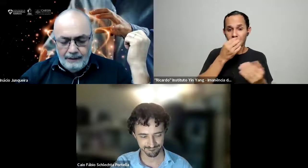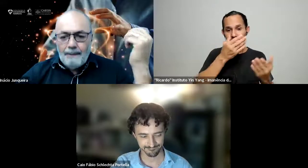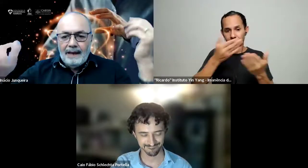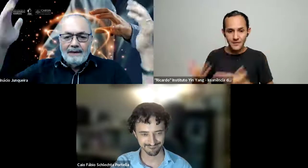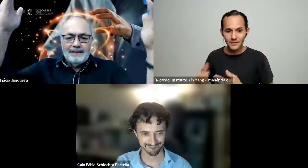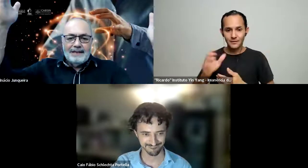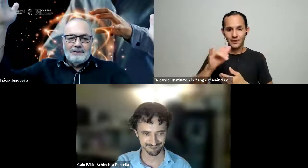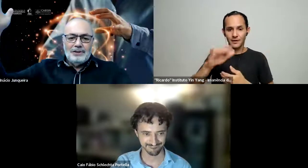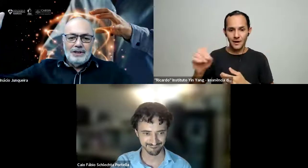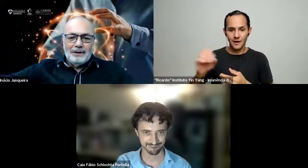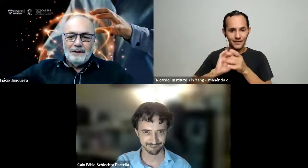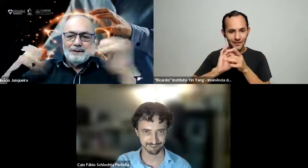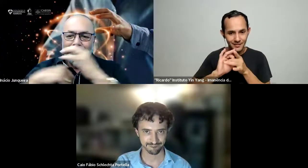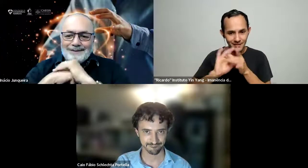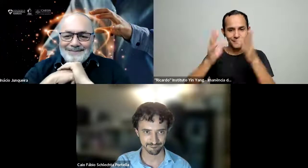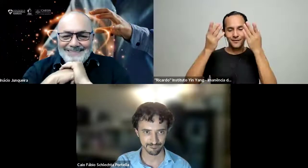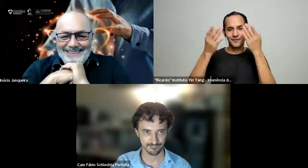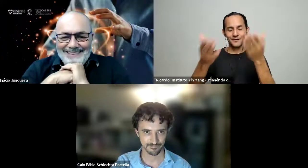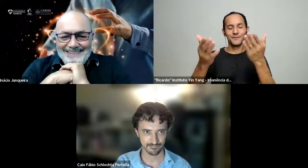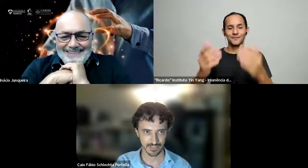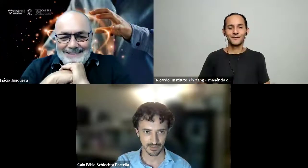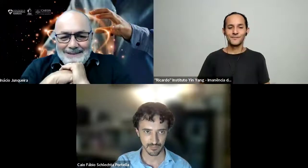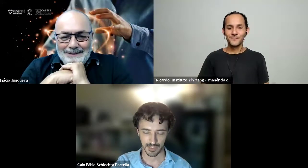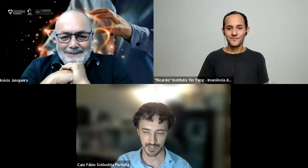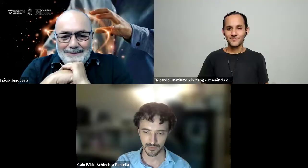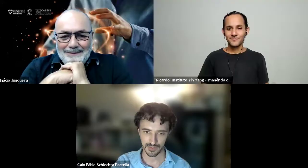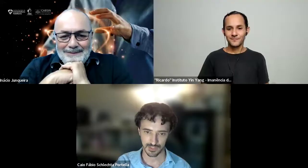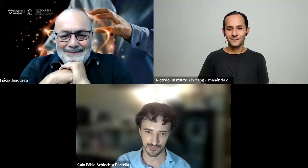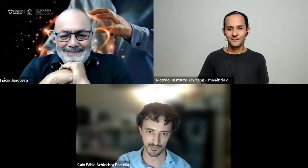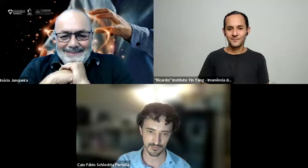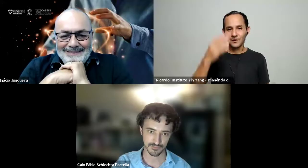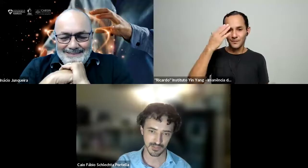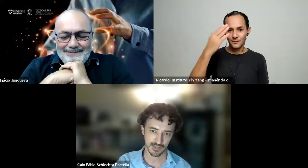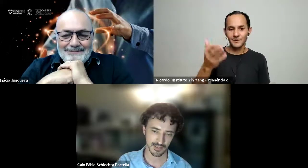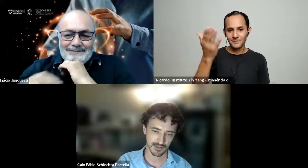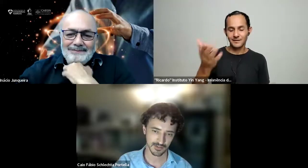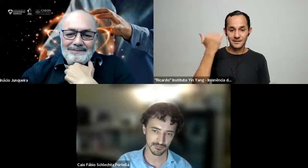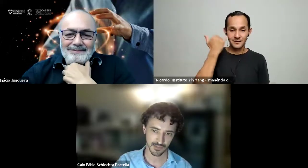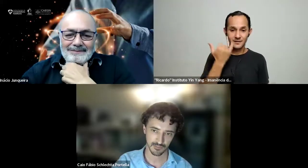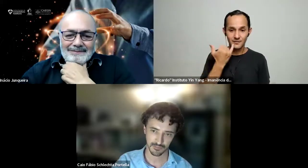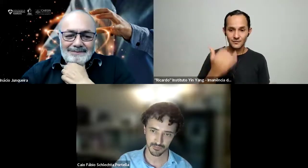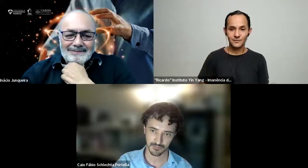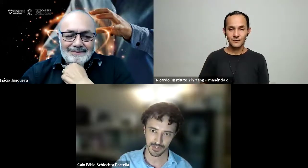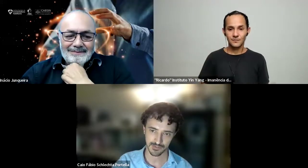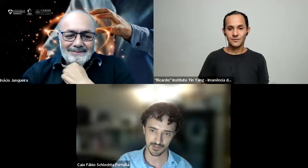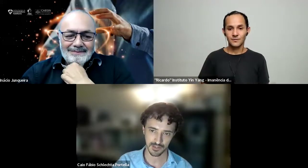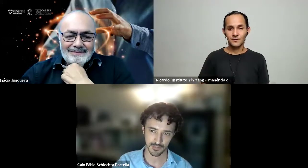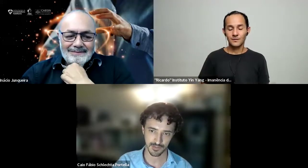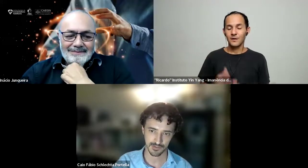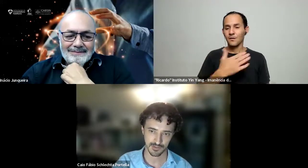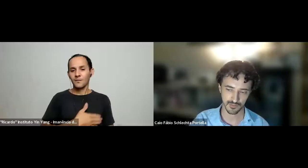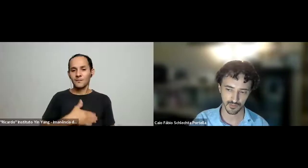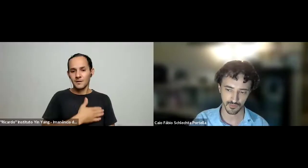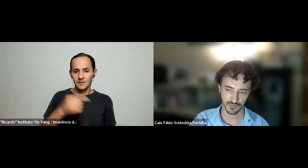bem-vindo, Caio, a palavra está contigo, meu amigo. Obrigado, Inácio. É um prazer estar